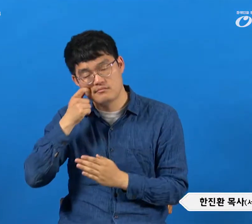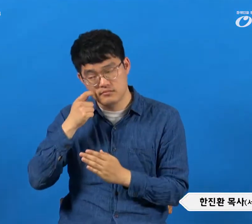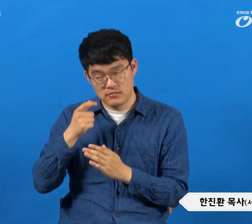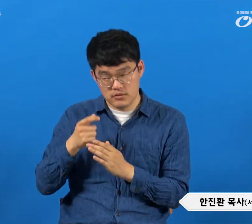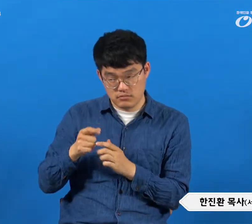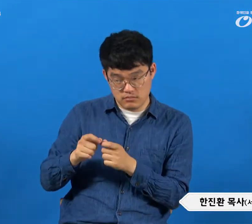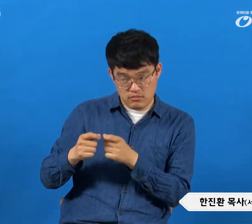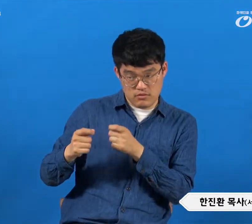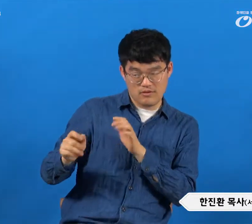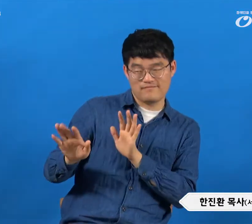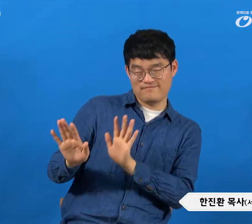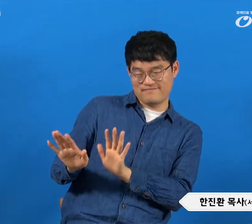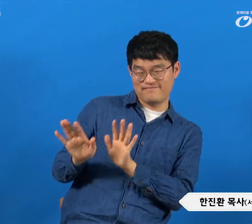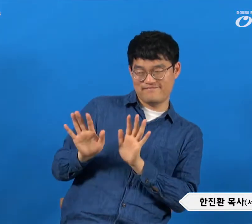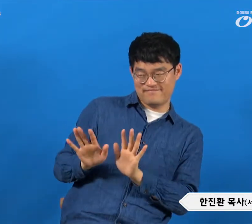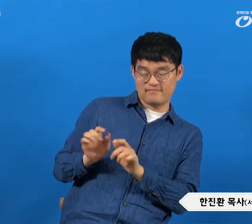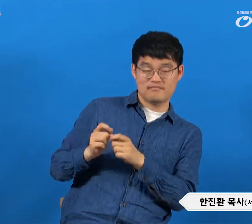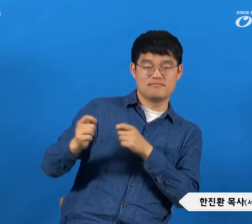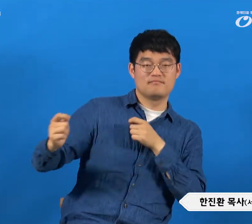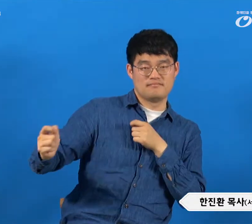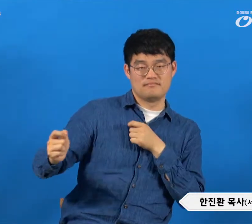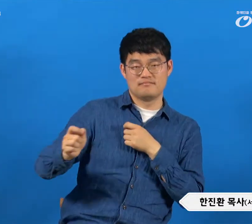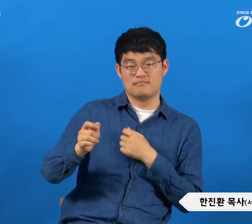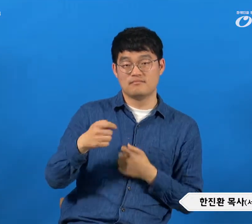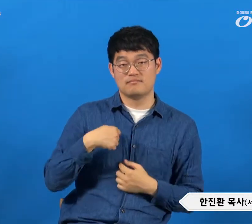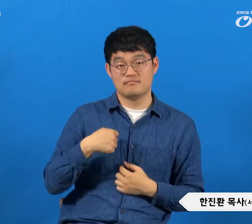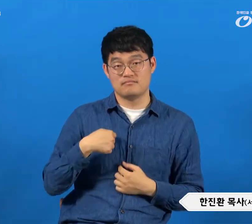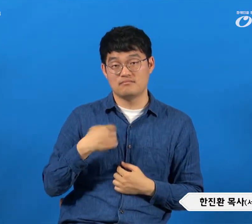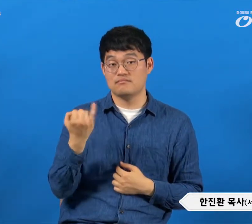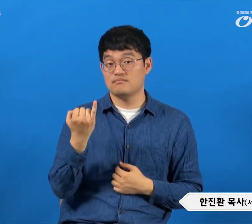않고 자꾸만 일정한 거리를 둔다는 것입니다.